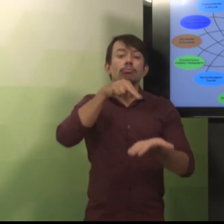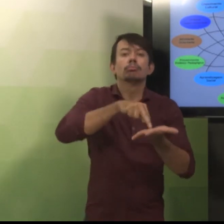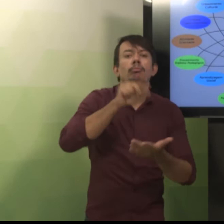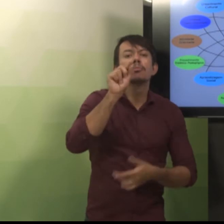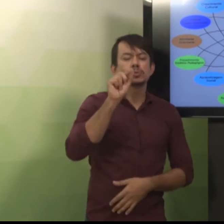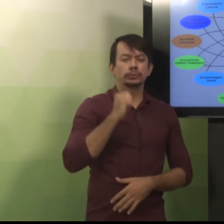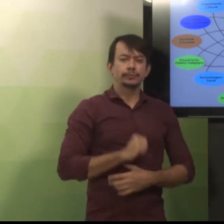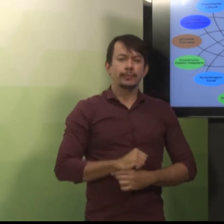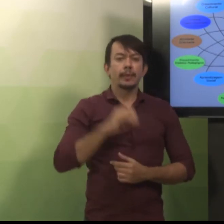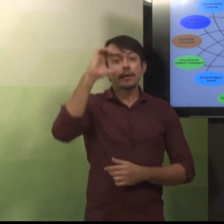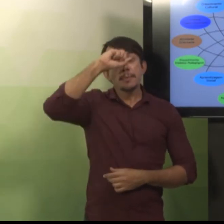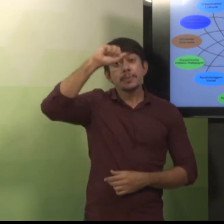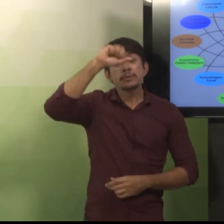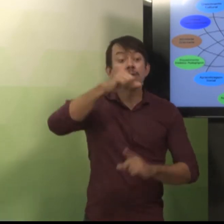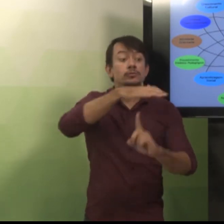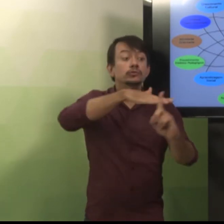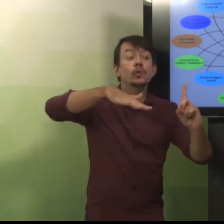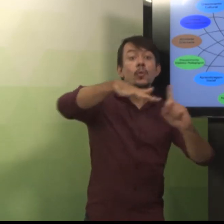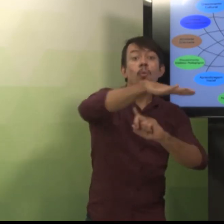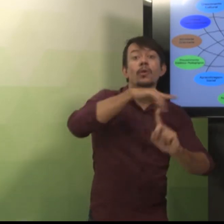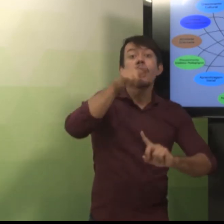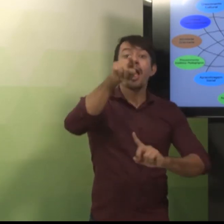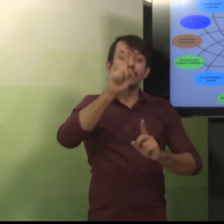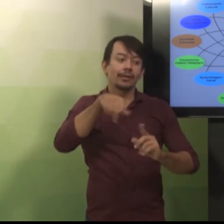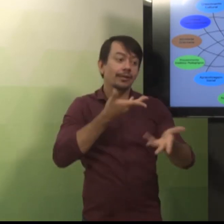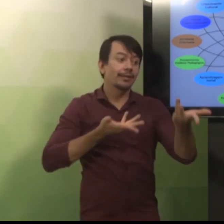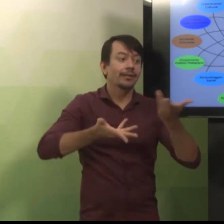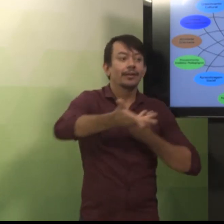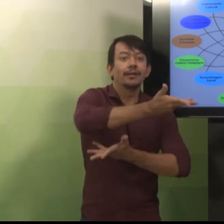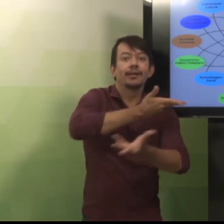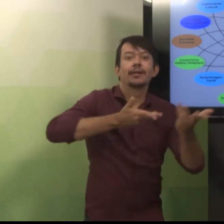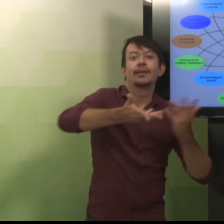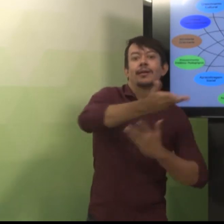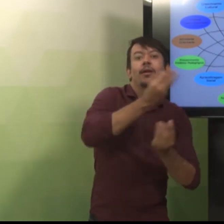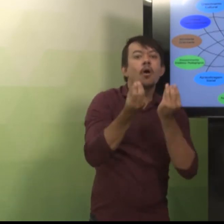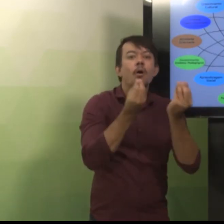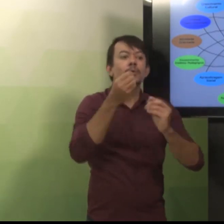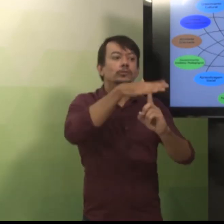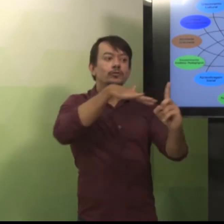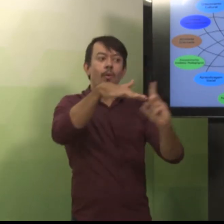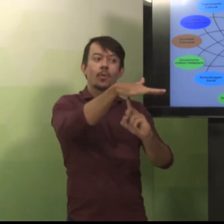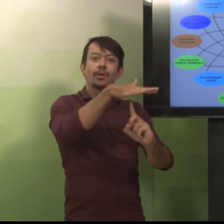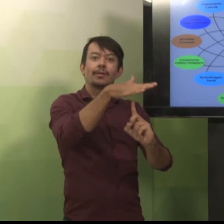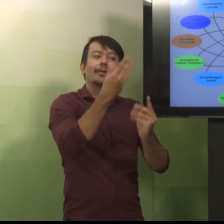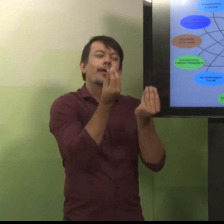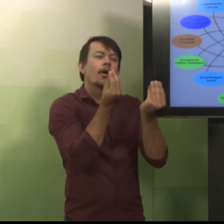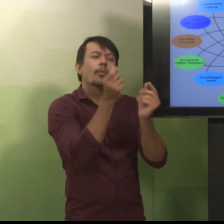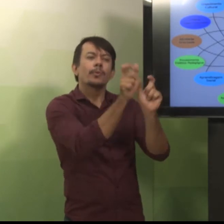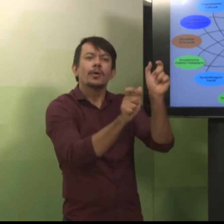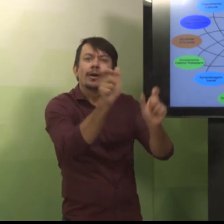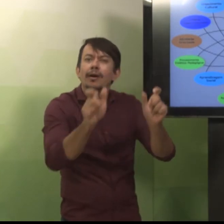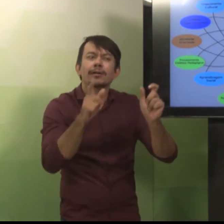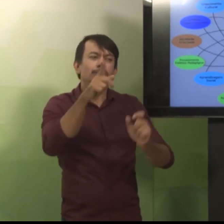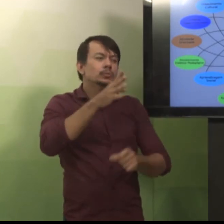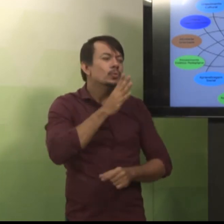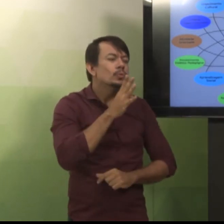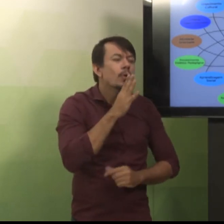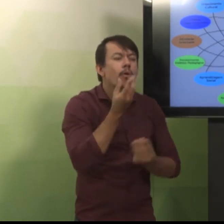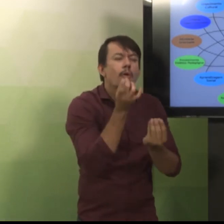Então, o estágio, ele propicia um aprendizado por meio das interações, vai conhecer as